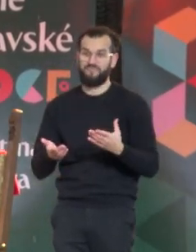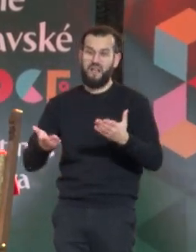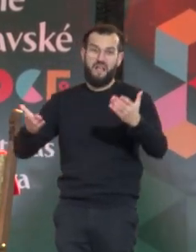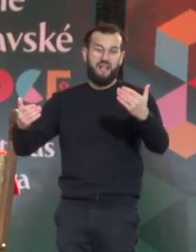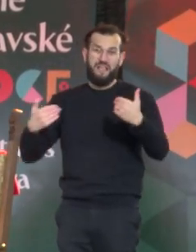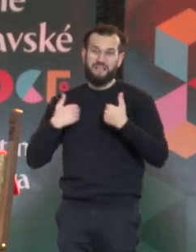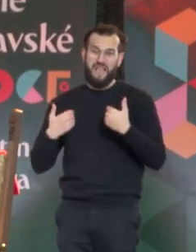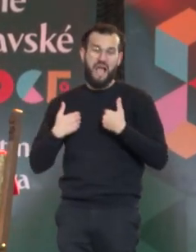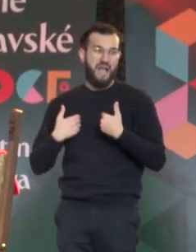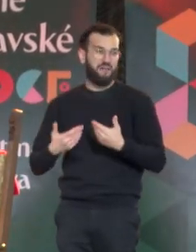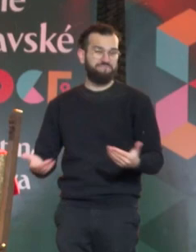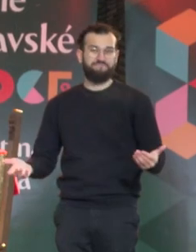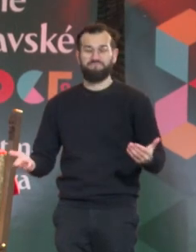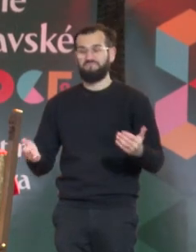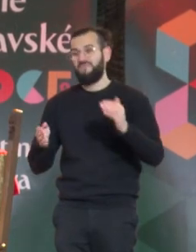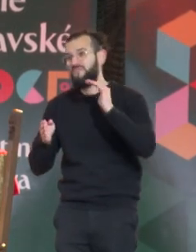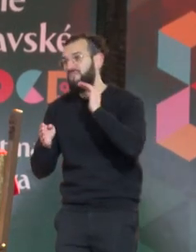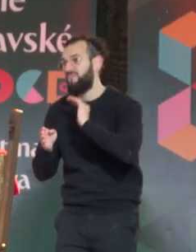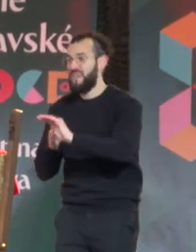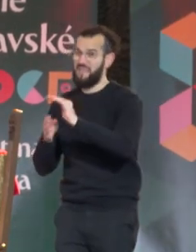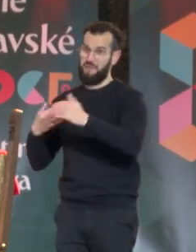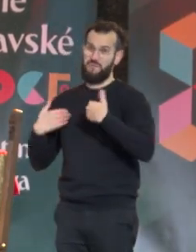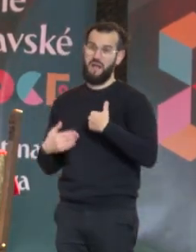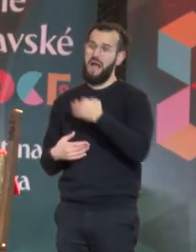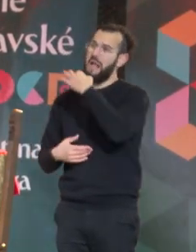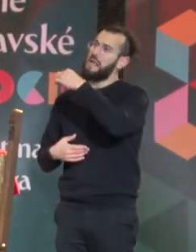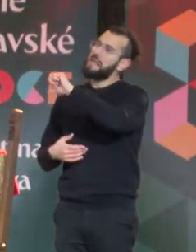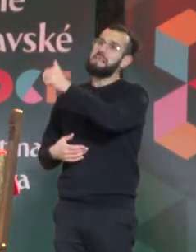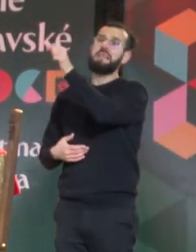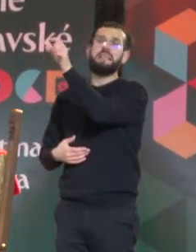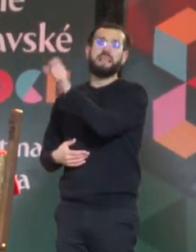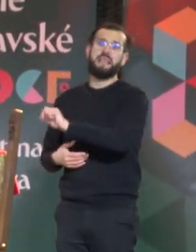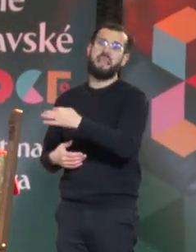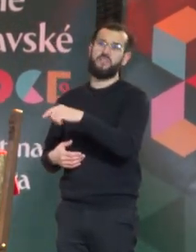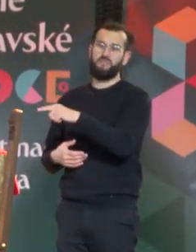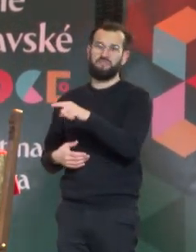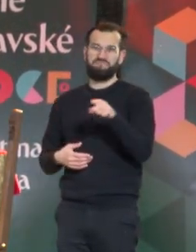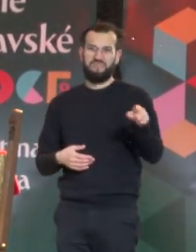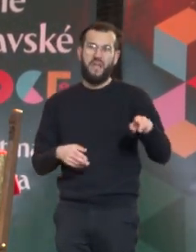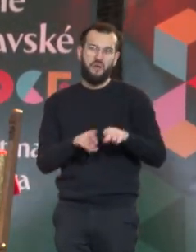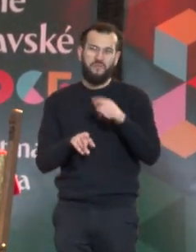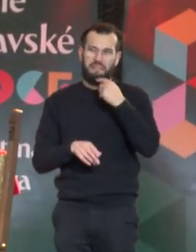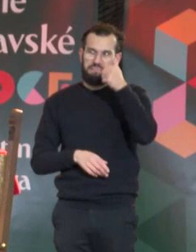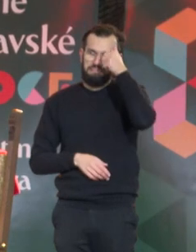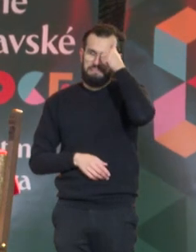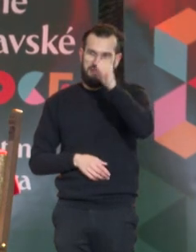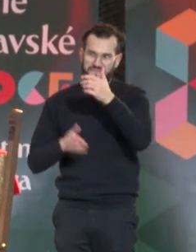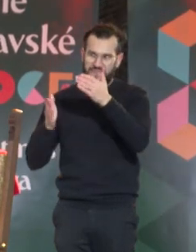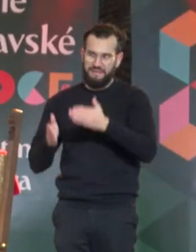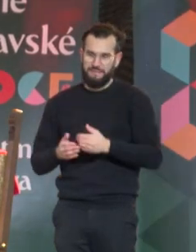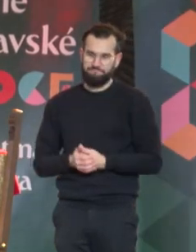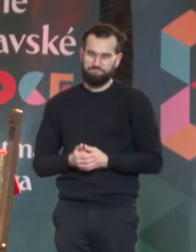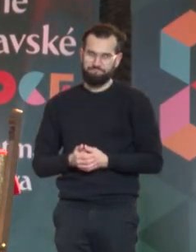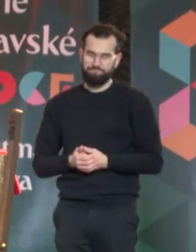bohužiaľ úplne jedinečný. Tak naši hovoria tomu, že som divný. A tak sa